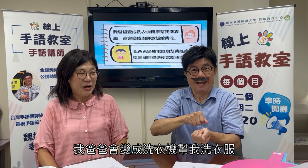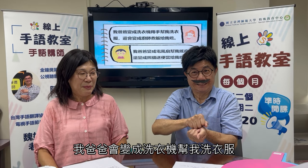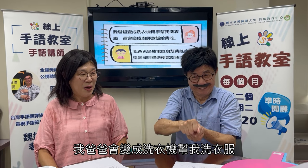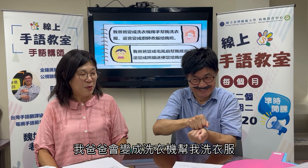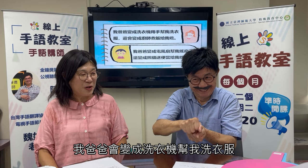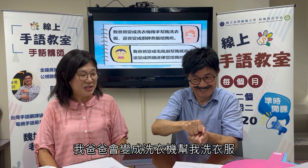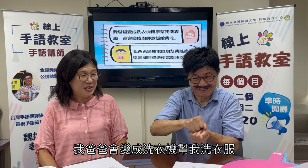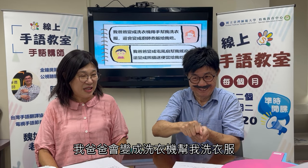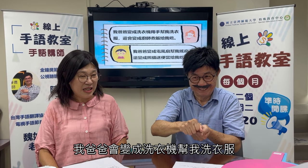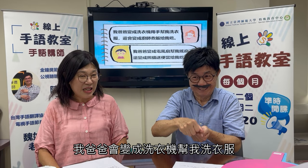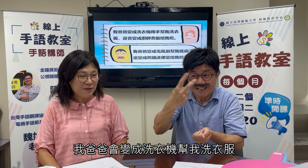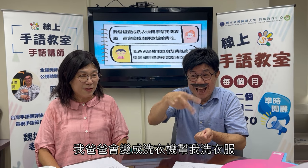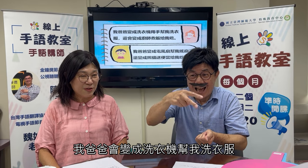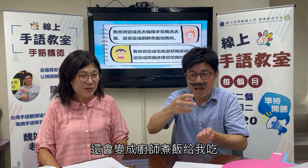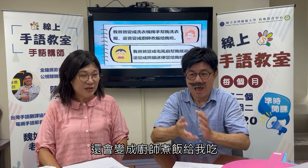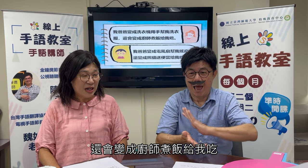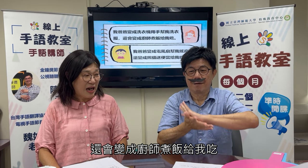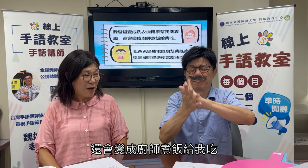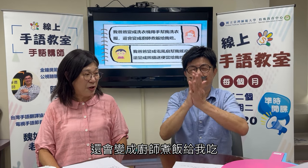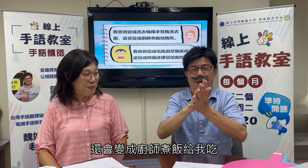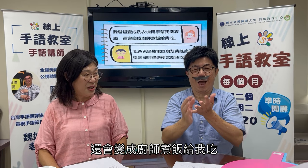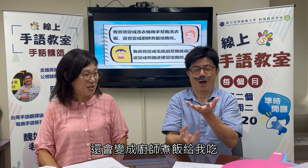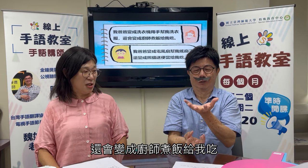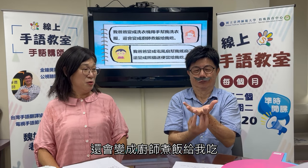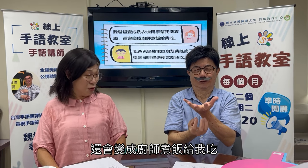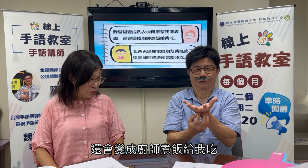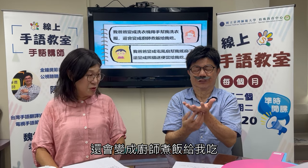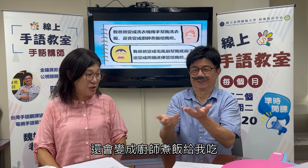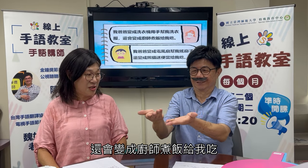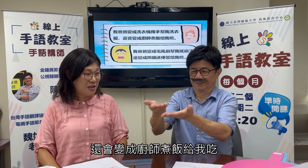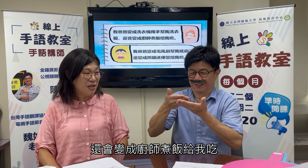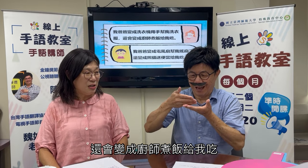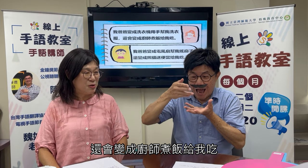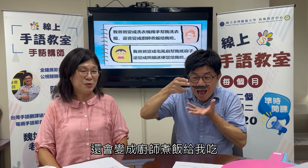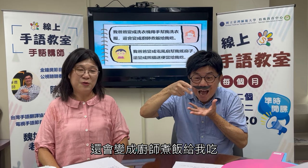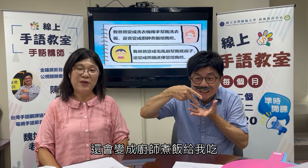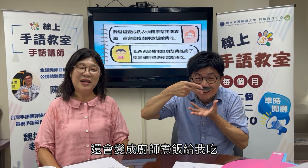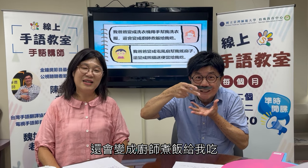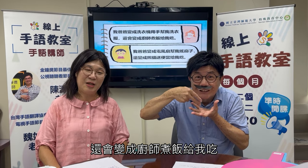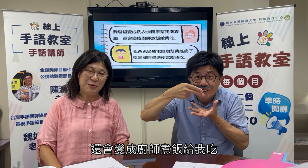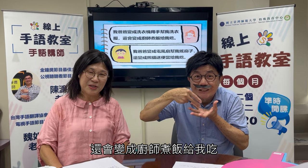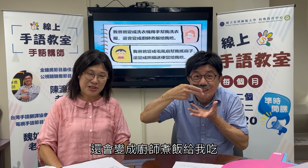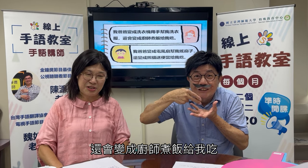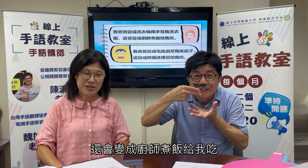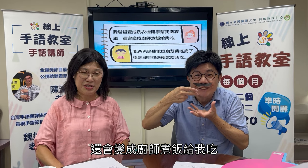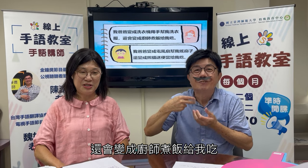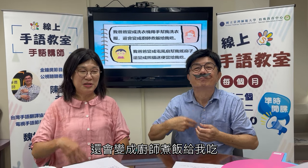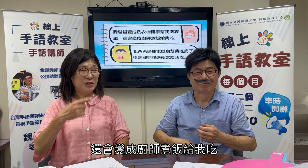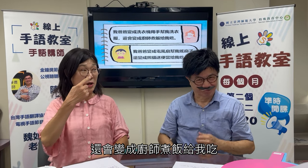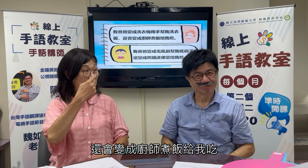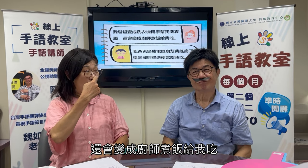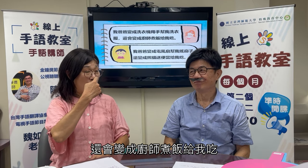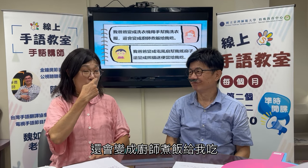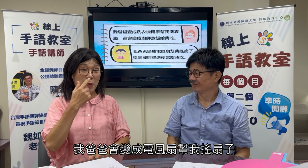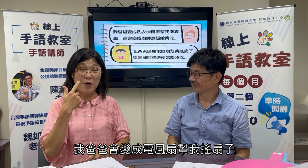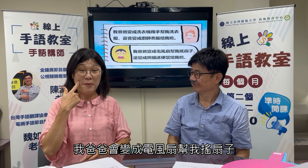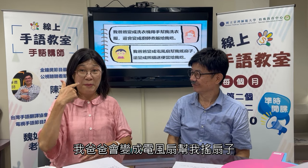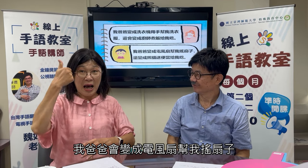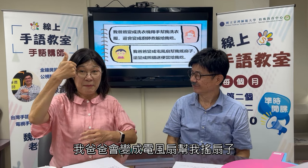帮我洗衣服，还会变成厨师煮饭给我吃。我爸爸